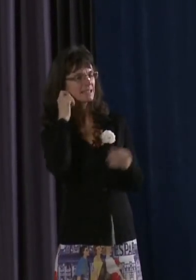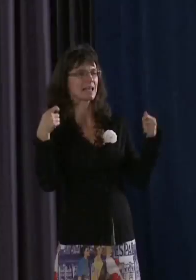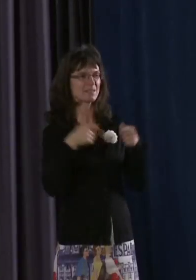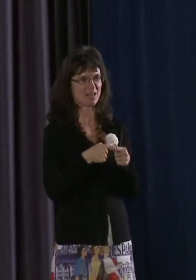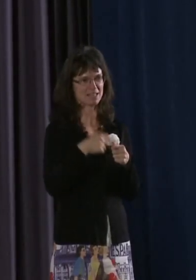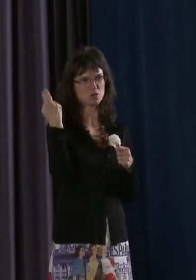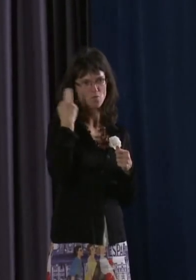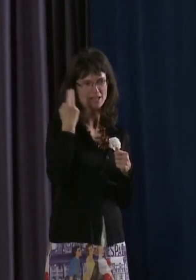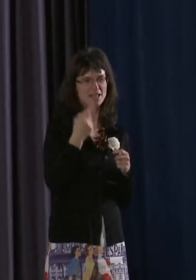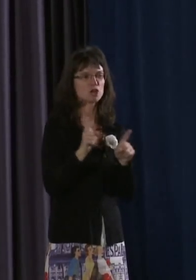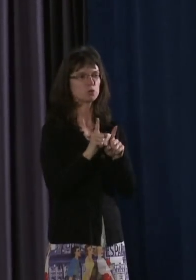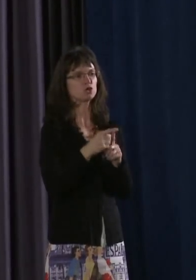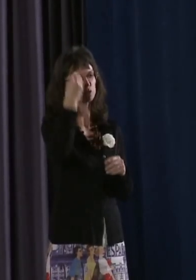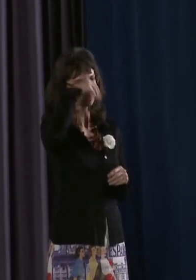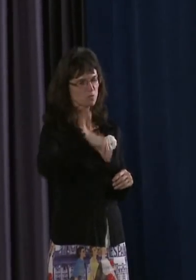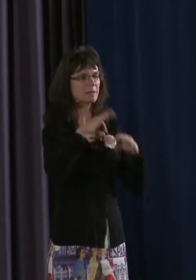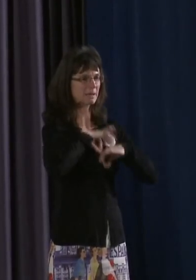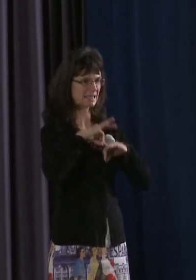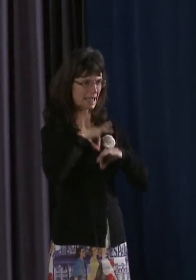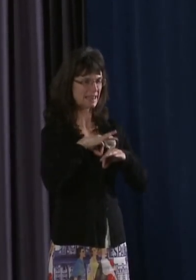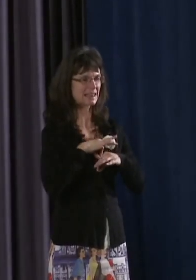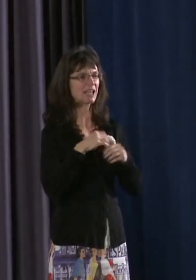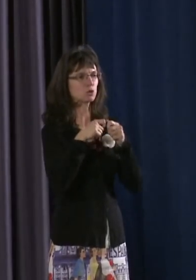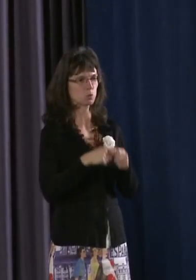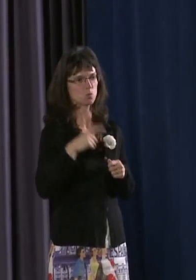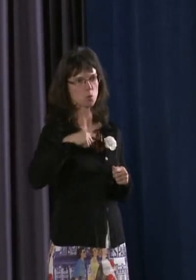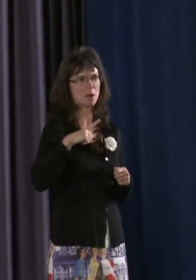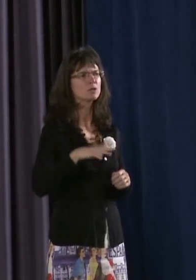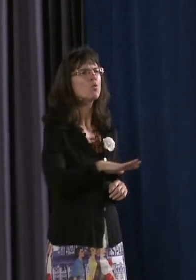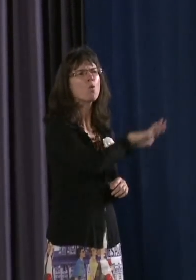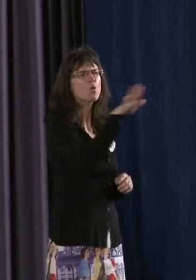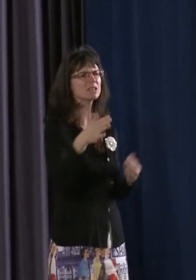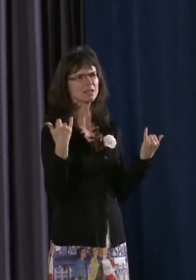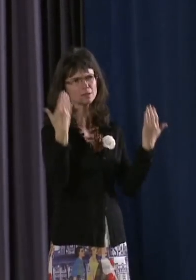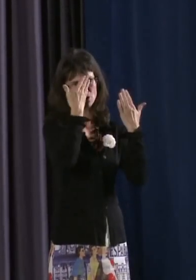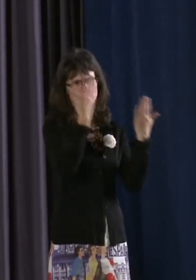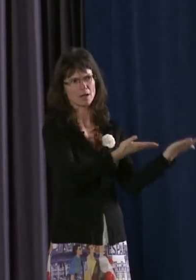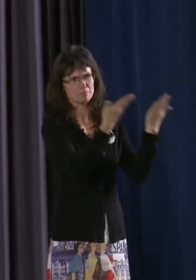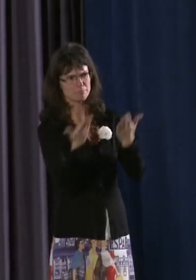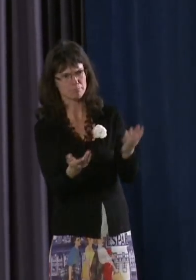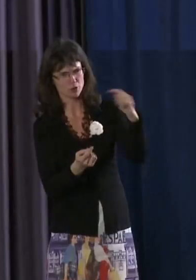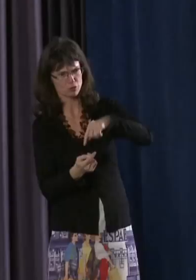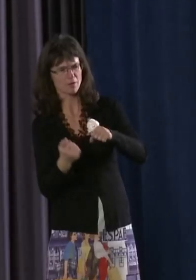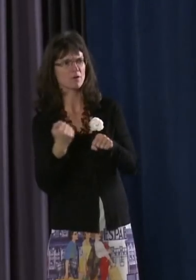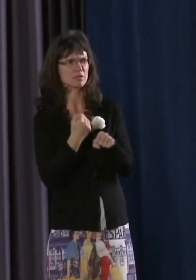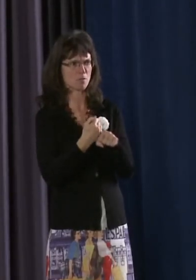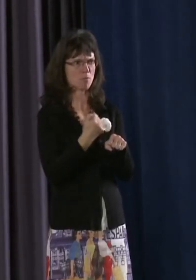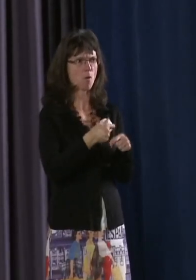spoštovan tudi predsednik Društva Ljubljana in vsi, ki ste nocoj prišli v našo občino, občino Trbovlje. V čast nam je, da vas gostimo